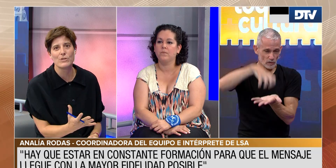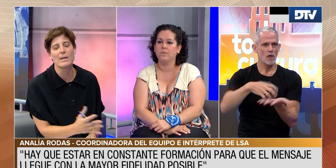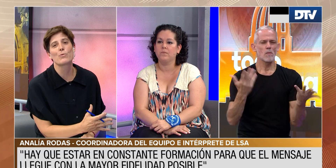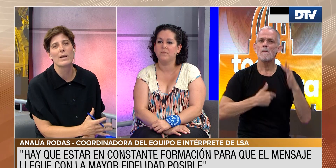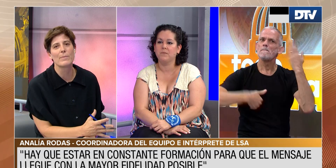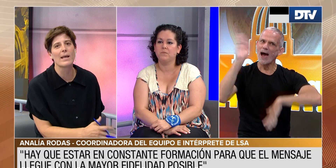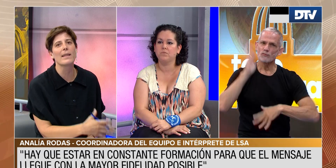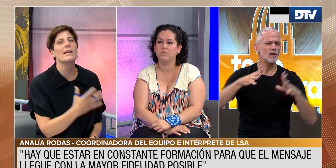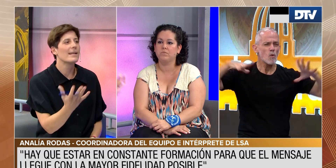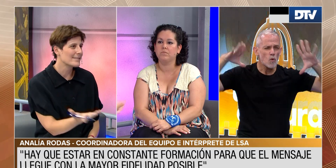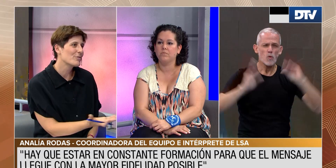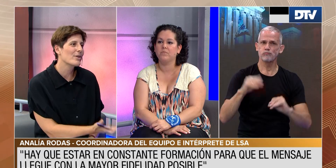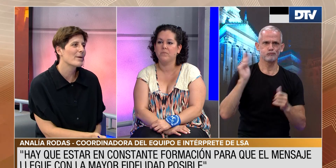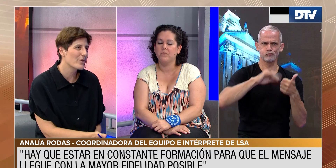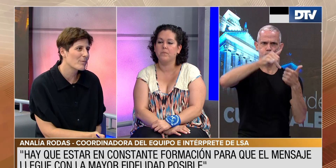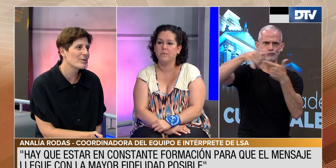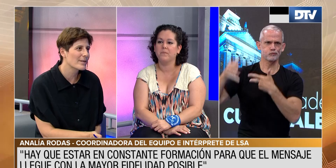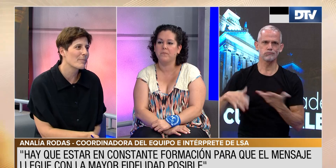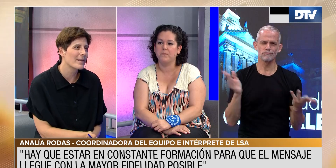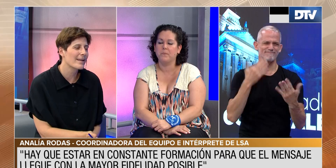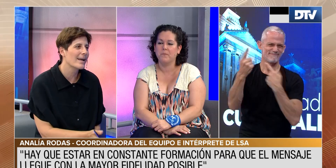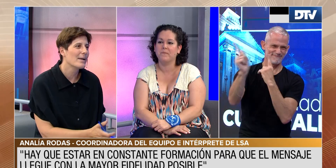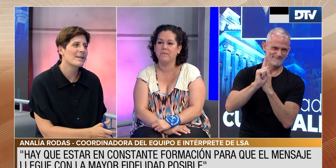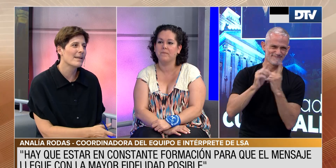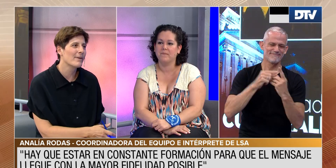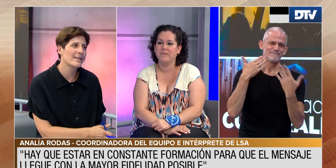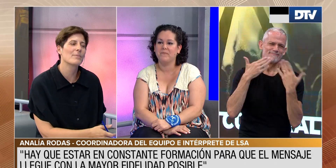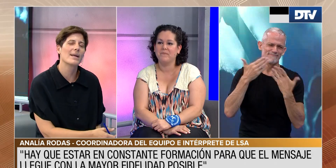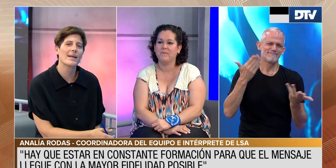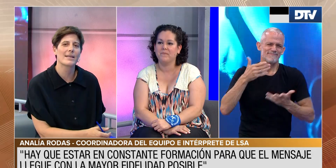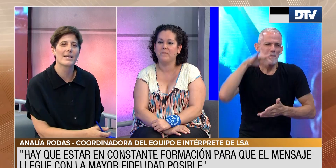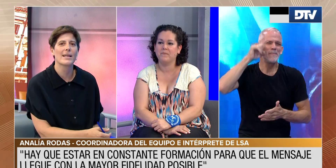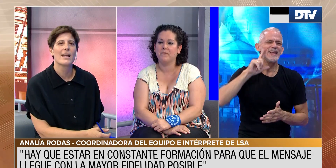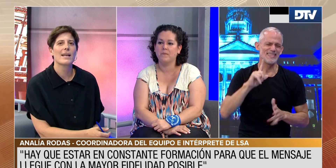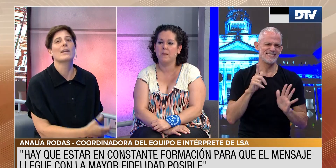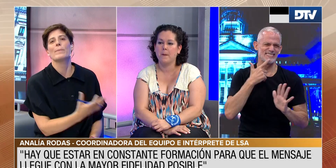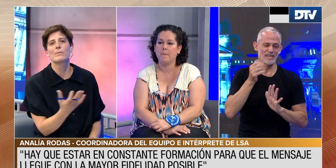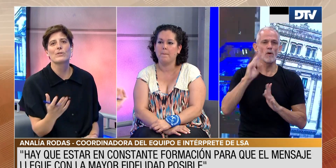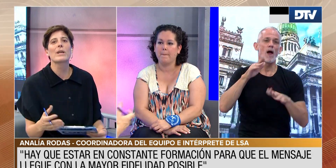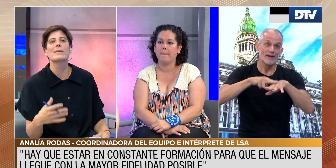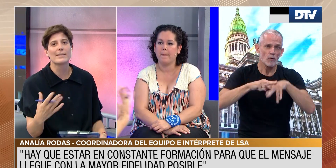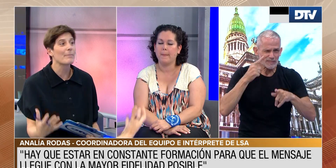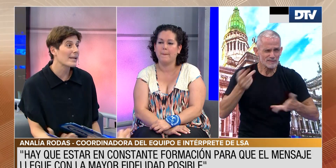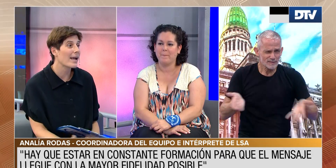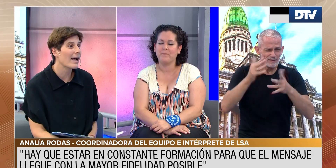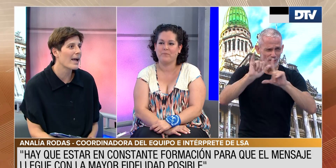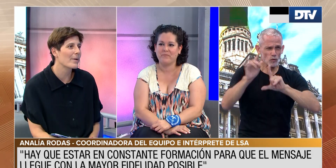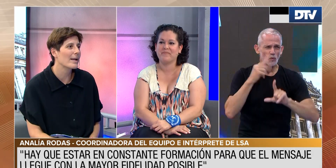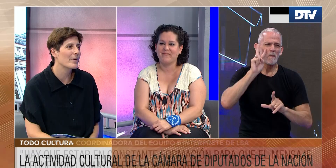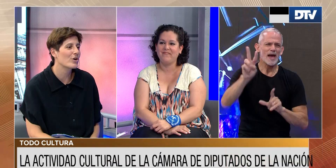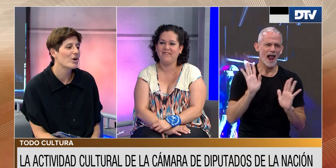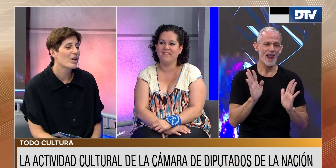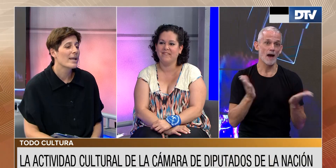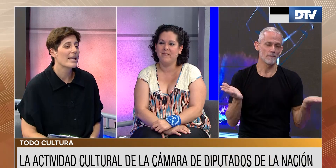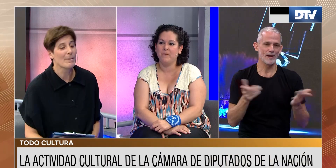por mayoría, por unanimidad. Les hicieron una nota muy hermosa a nuestra compañera Melissa Felderman, a quien les recomendamos a todos que vayan también a